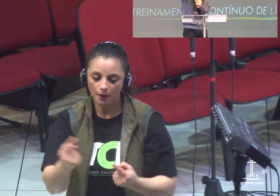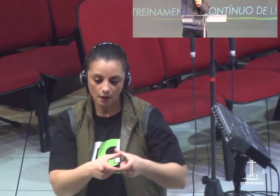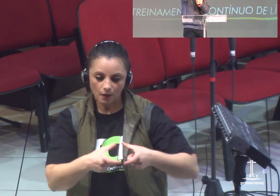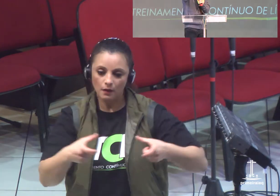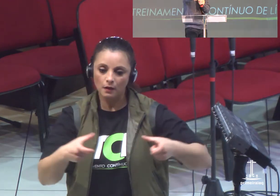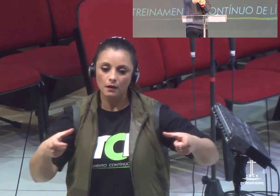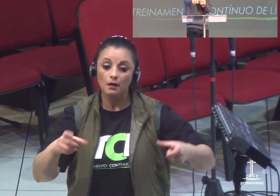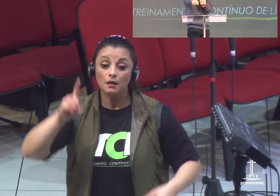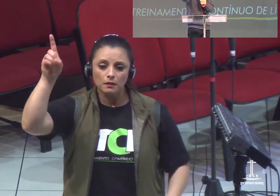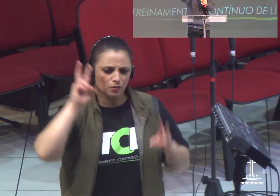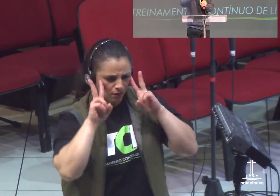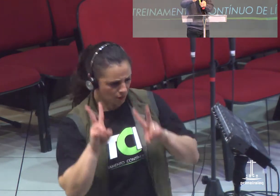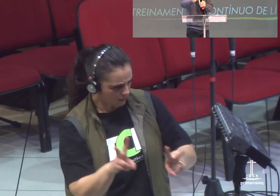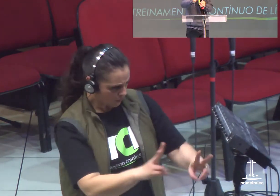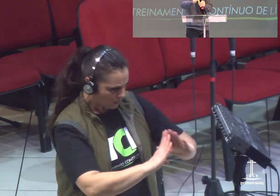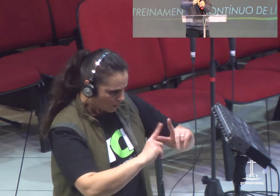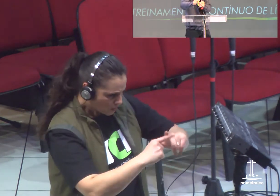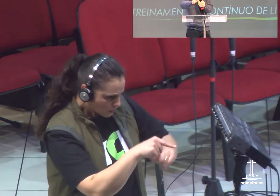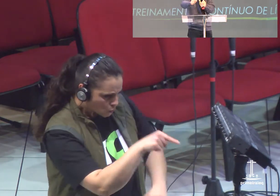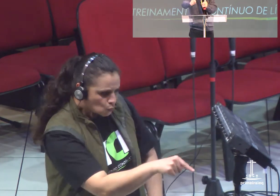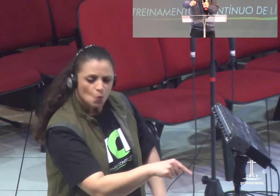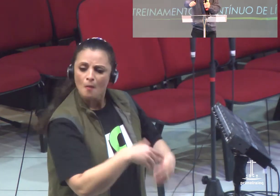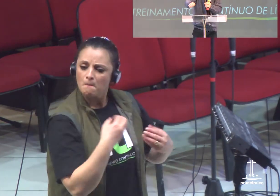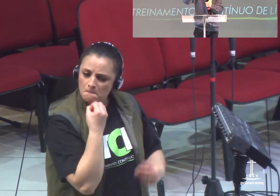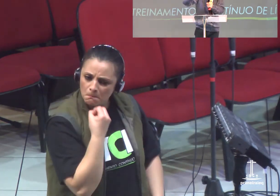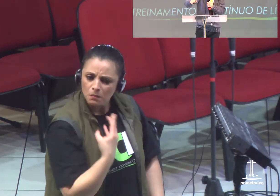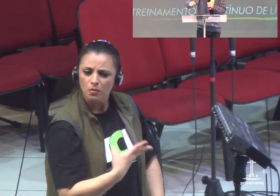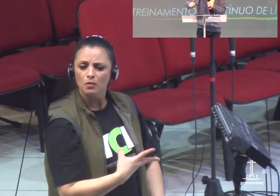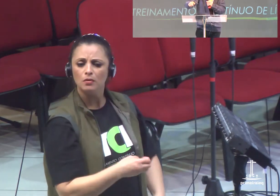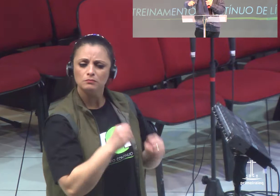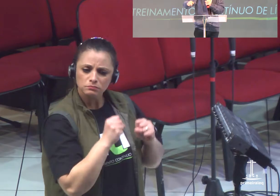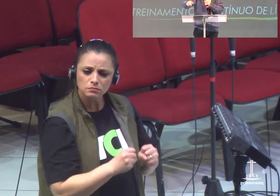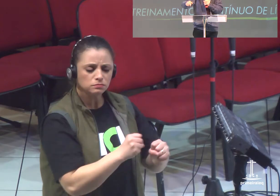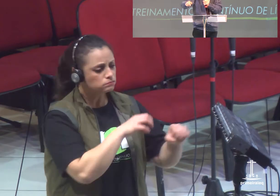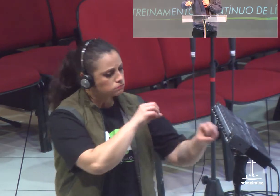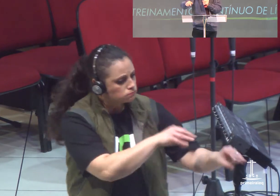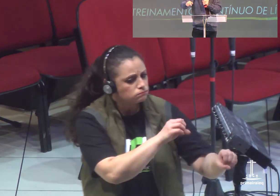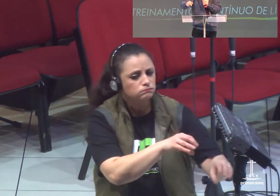Porque ele vê que aquela igreja pode receber os recém-nascidos, os filhos.